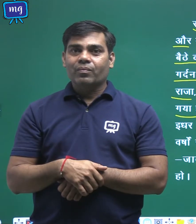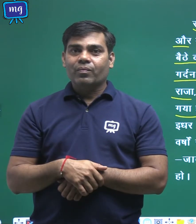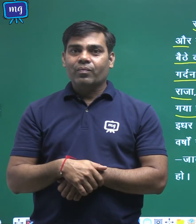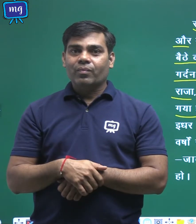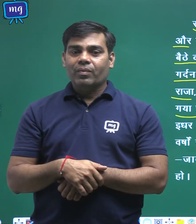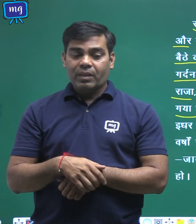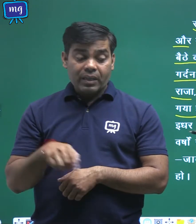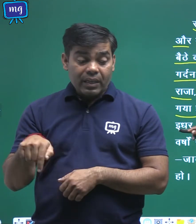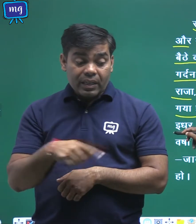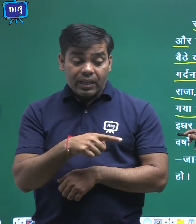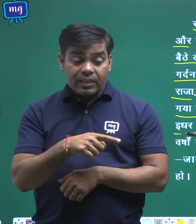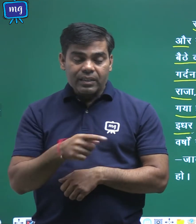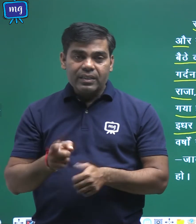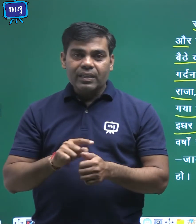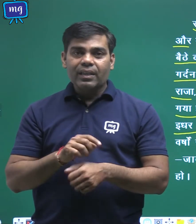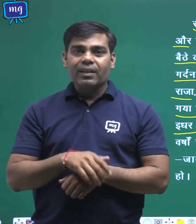इधर से